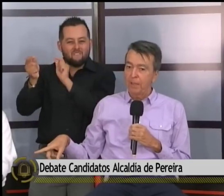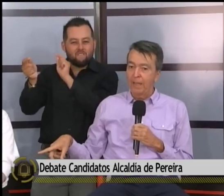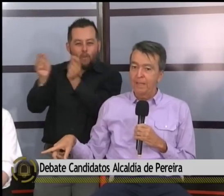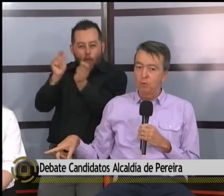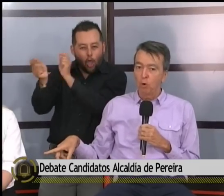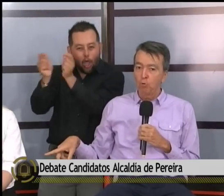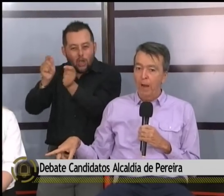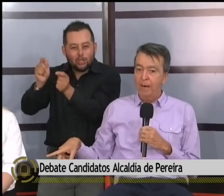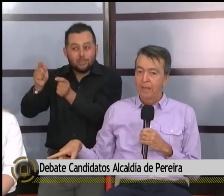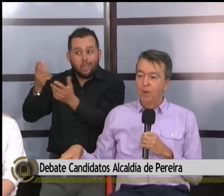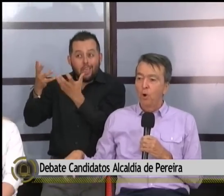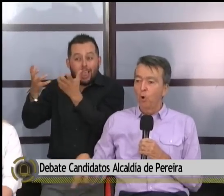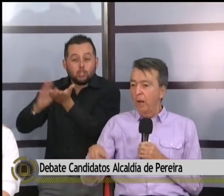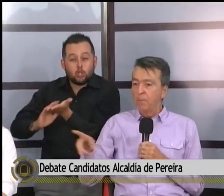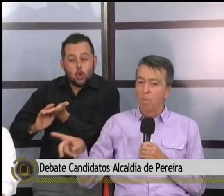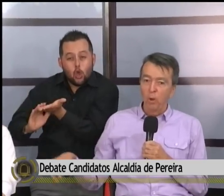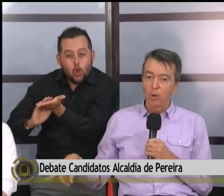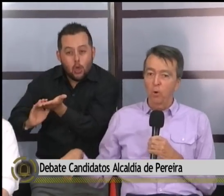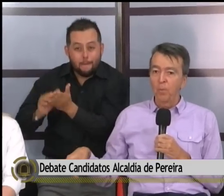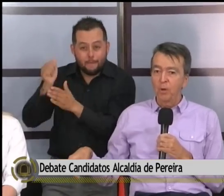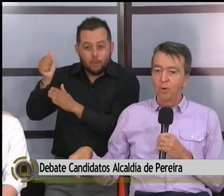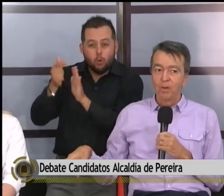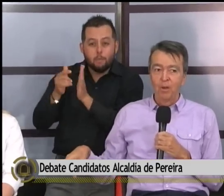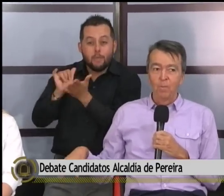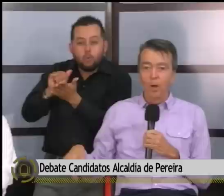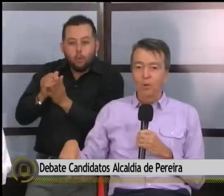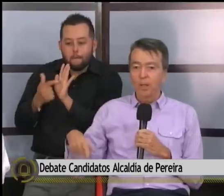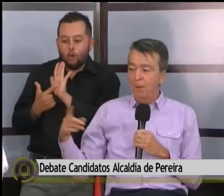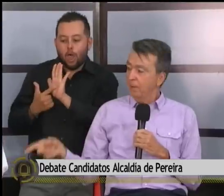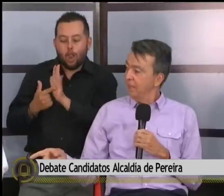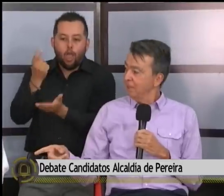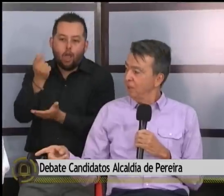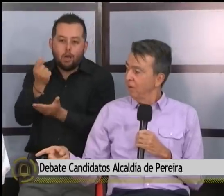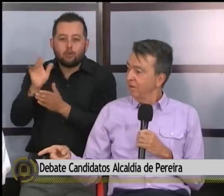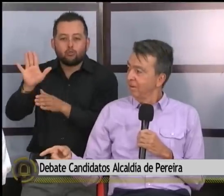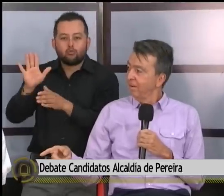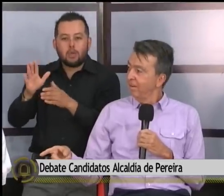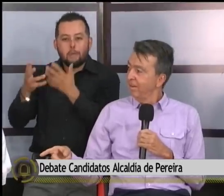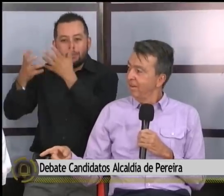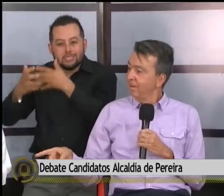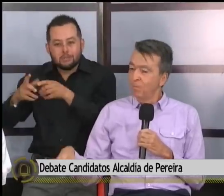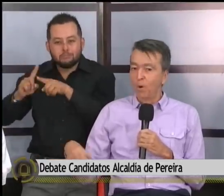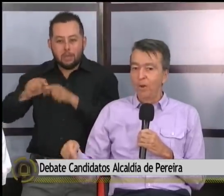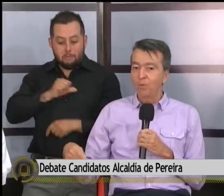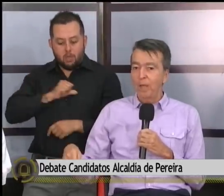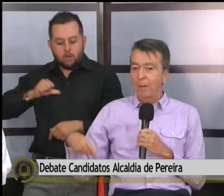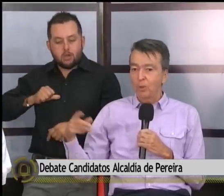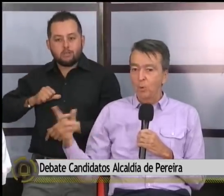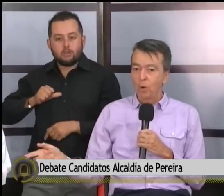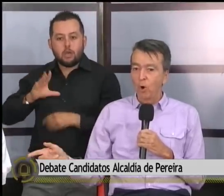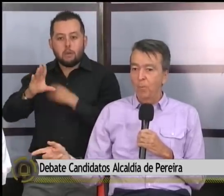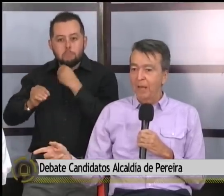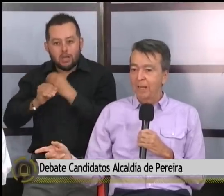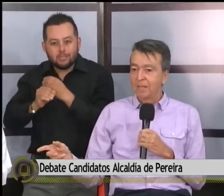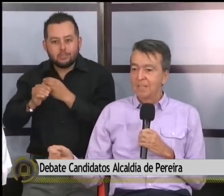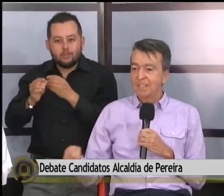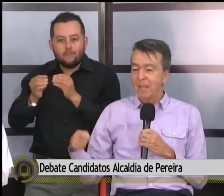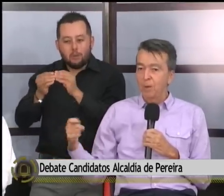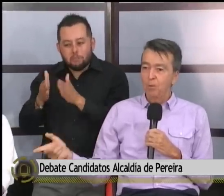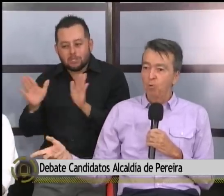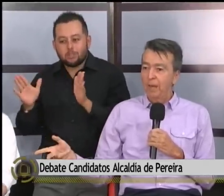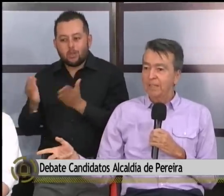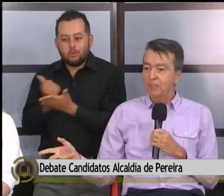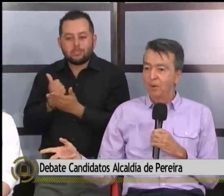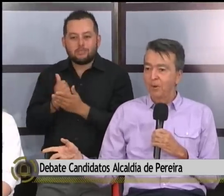ustedes pretenden solucionar con el mismo modelo económico. Modelos de privatización, modelos de apertura económica,